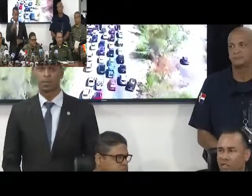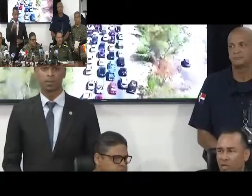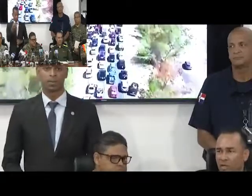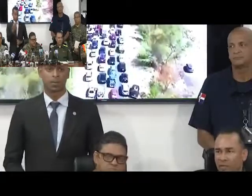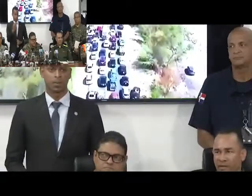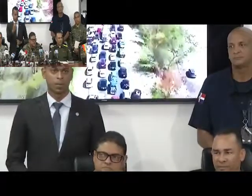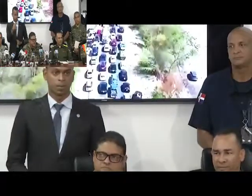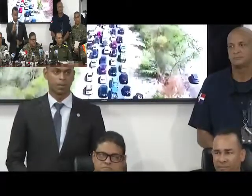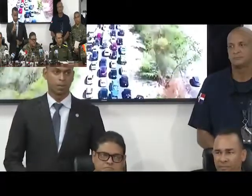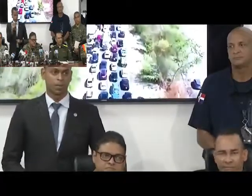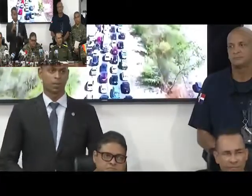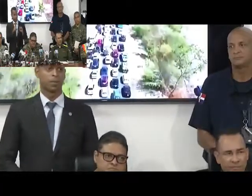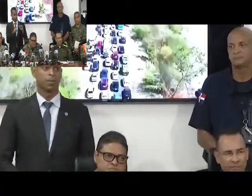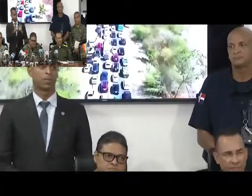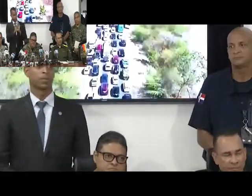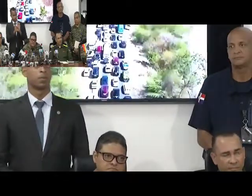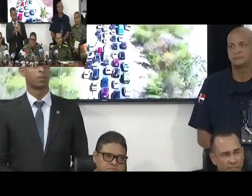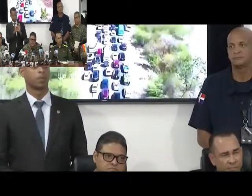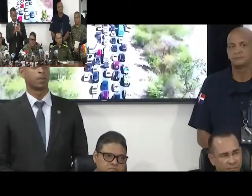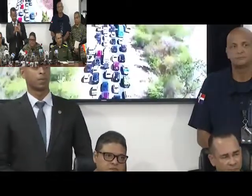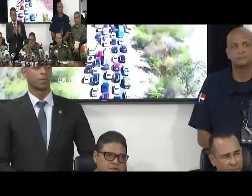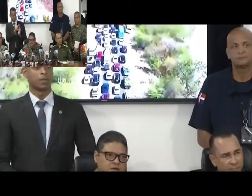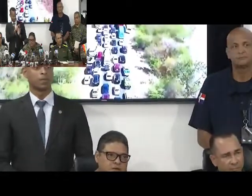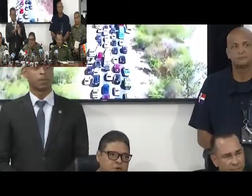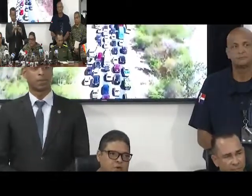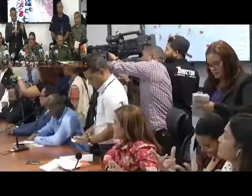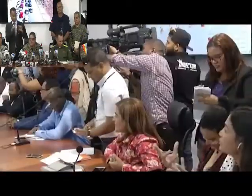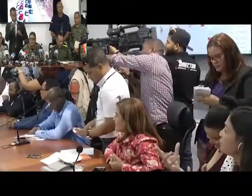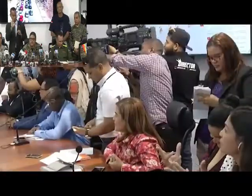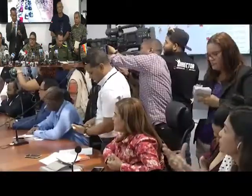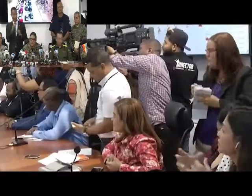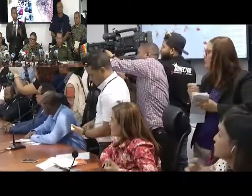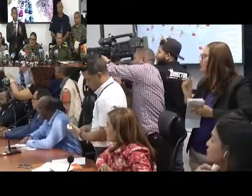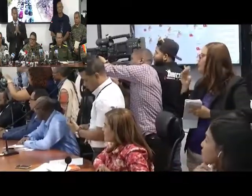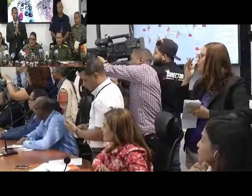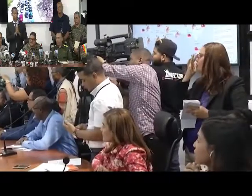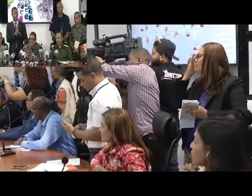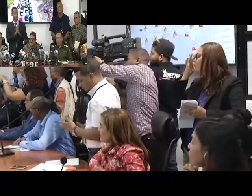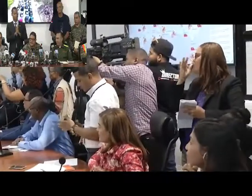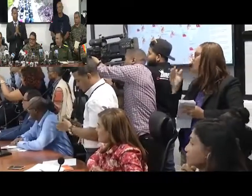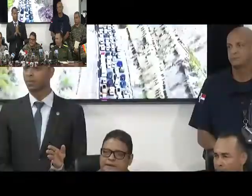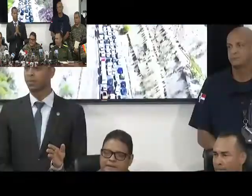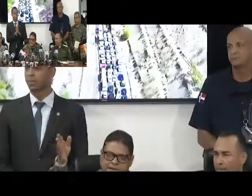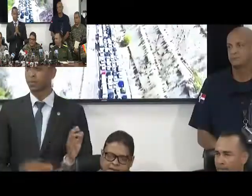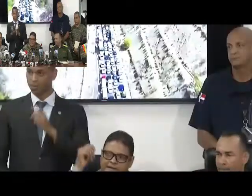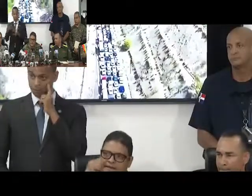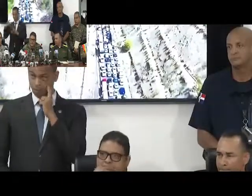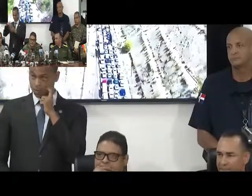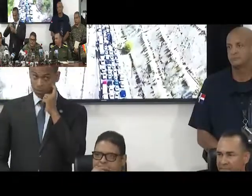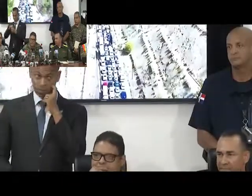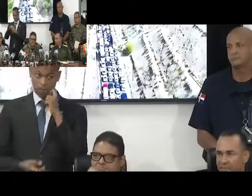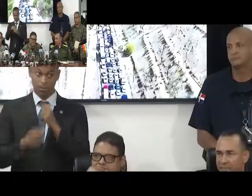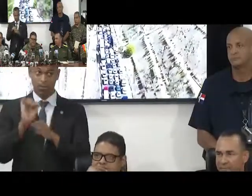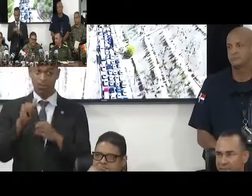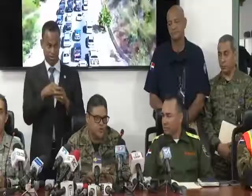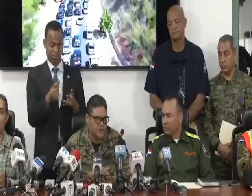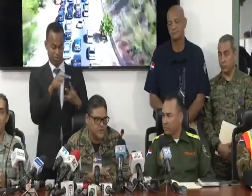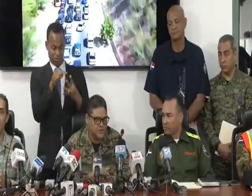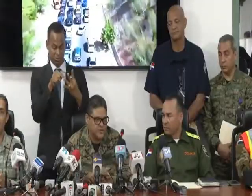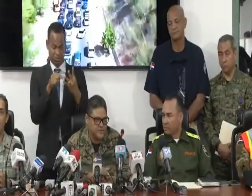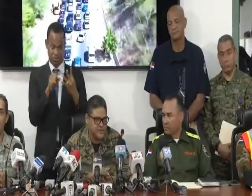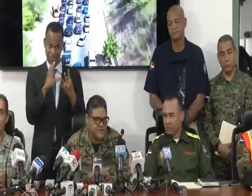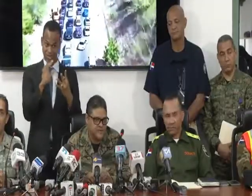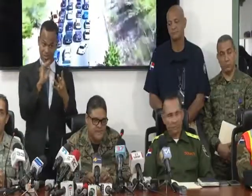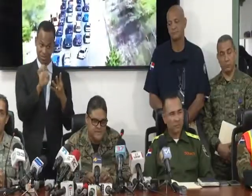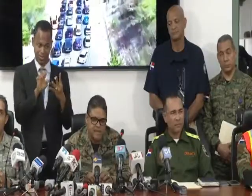Rocío, lo que son las estadísticas de la policía, yo le voy a pedir, por favor, que no me las engloben con las estadísticas de las cuatro variables que atiende el Centro de